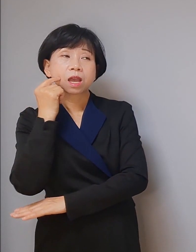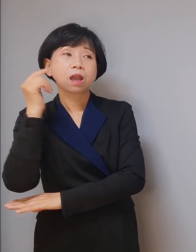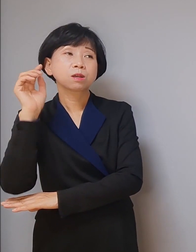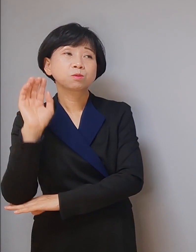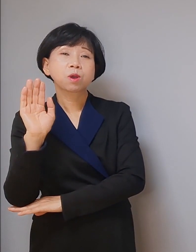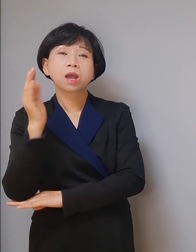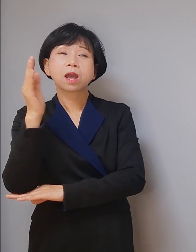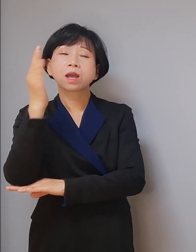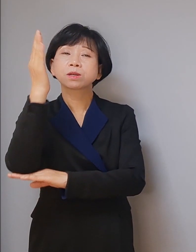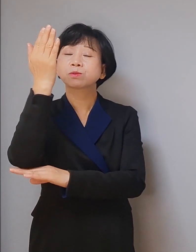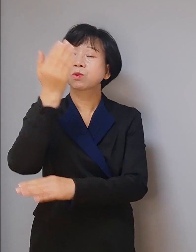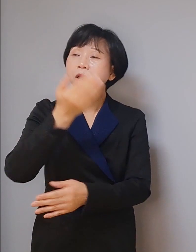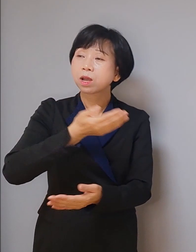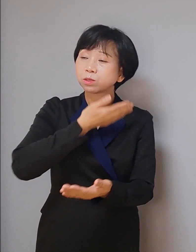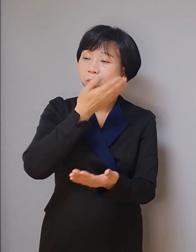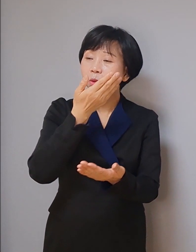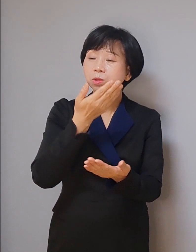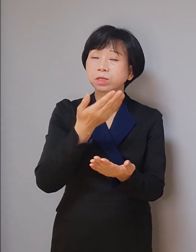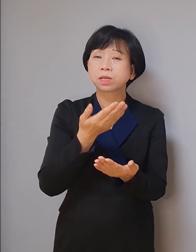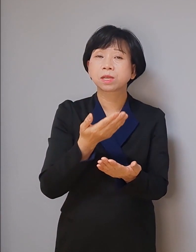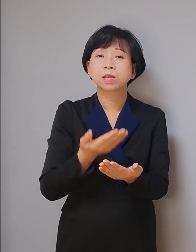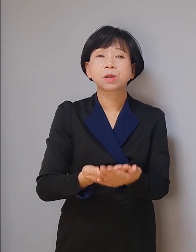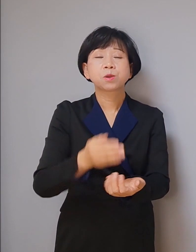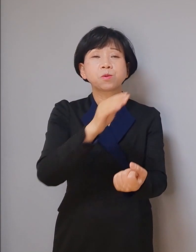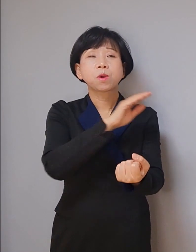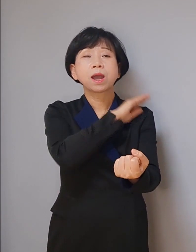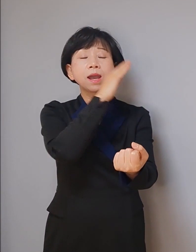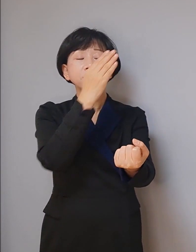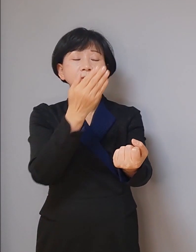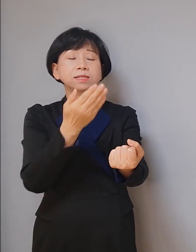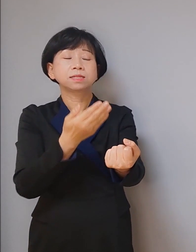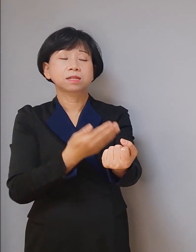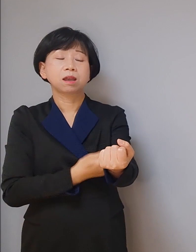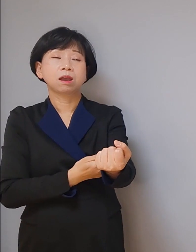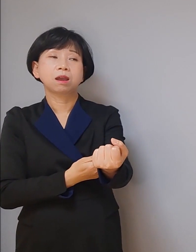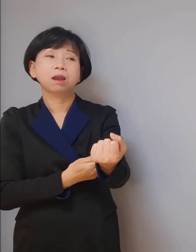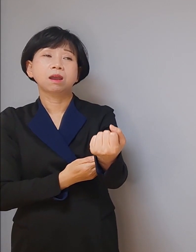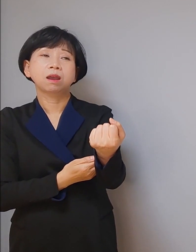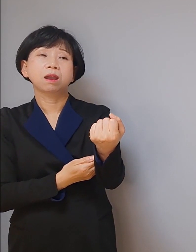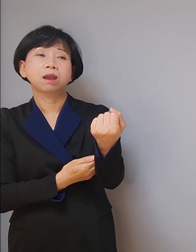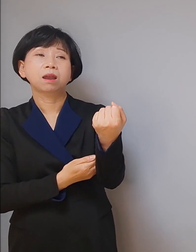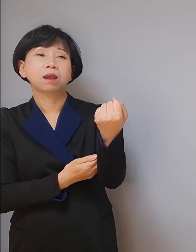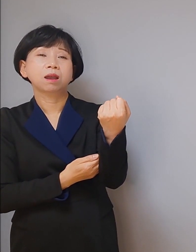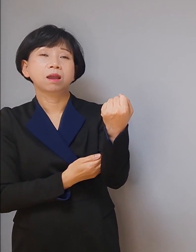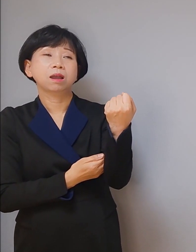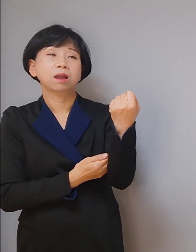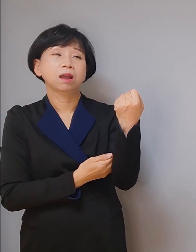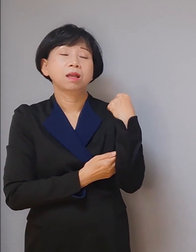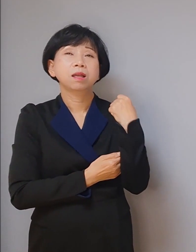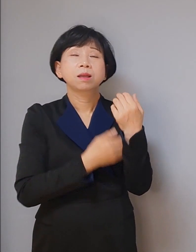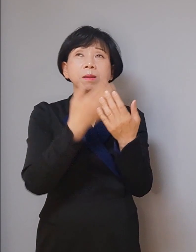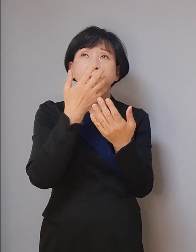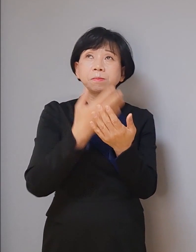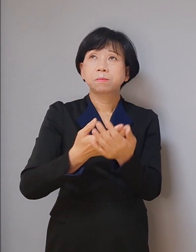모든 영광과 존귀와 능력